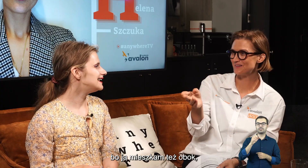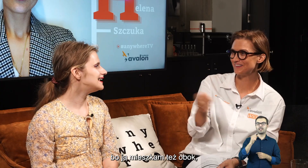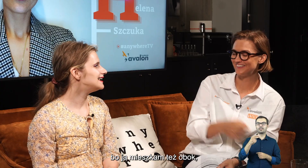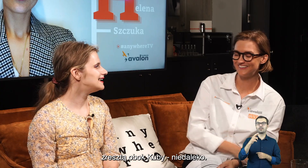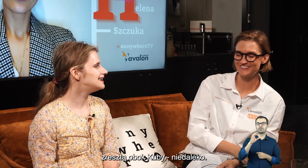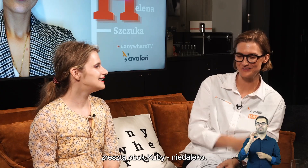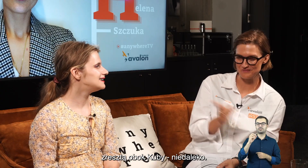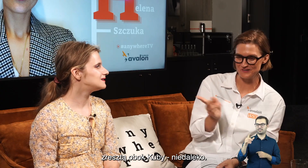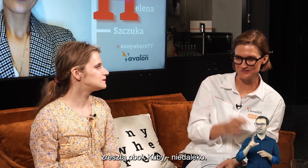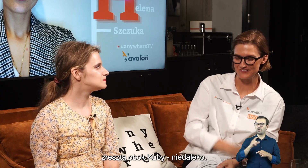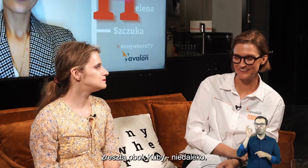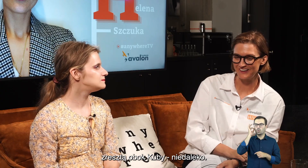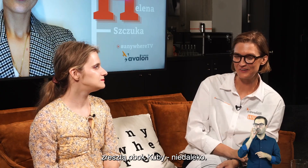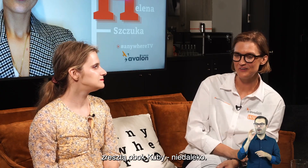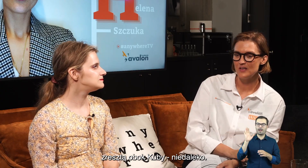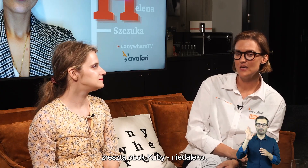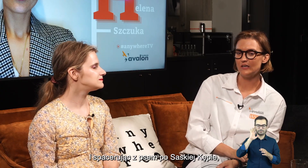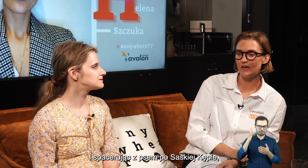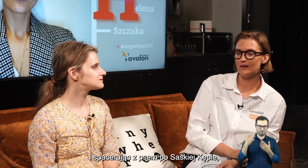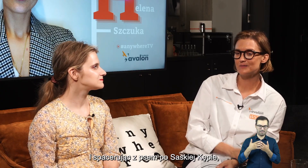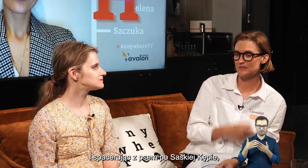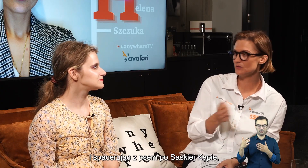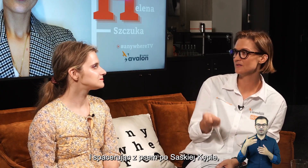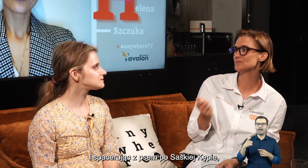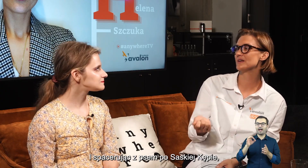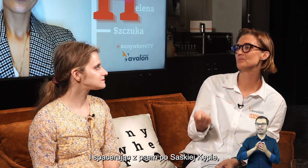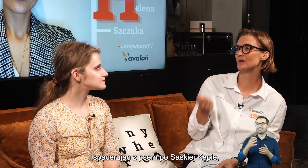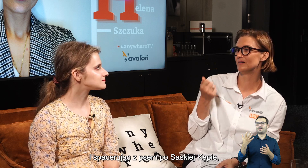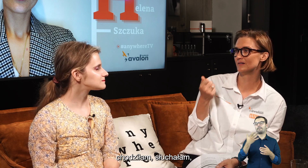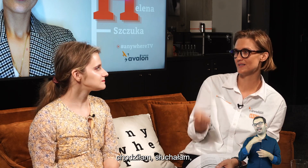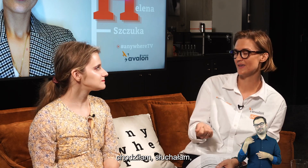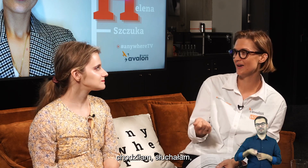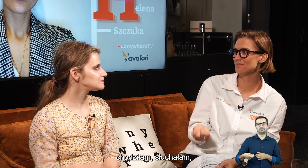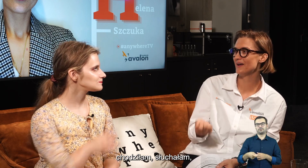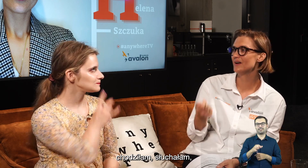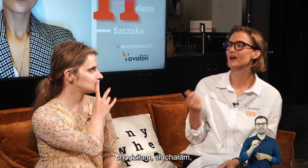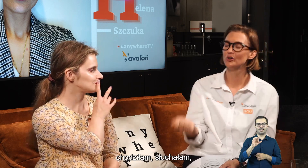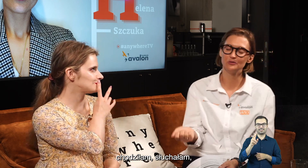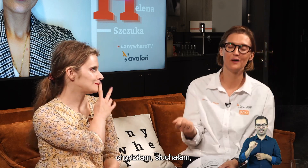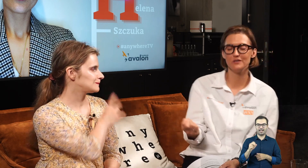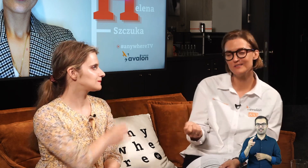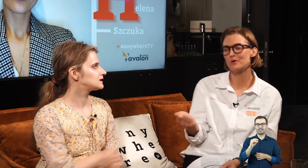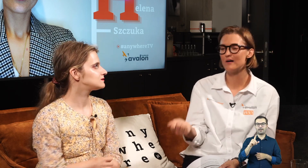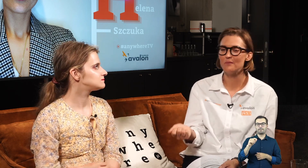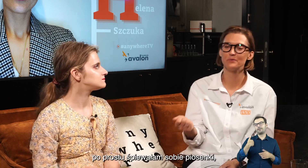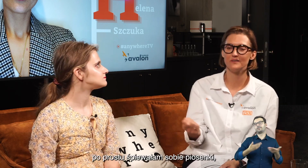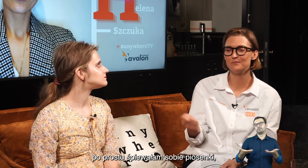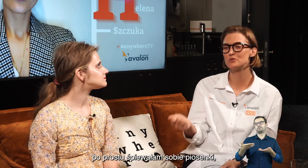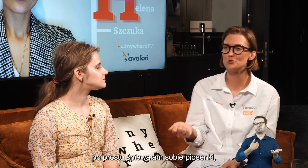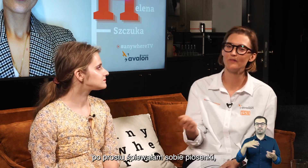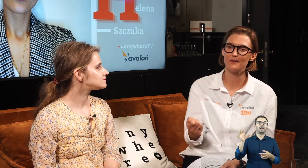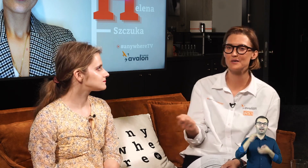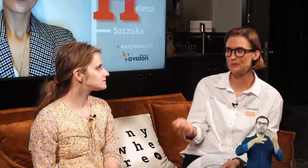też obok, zresztą obok Kuby niedaleko. I ja spacerując z psem po Saskiej Kępie, chodziłam i słuchałam,